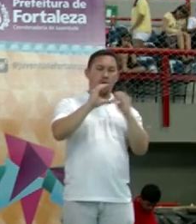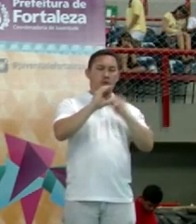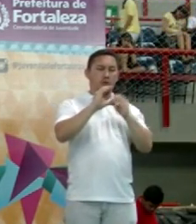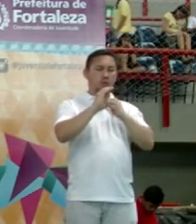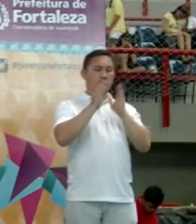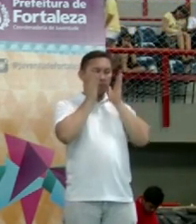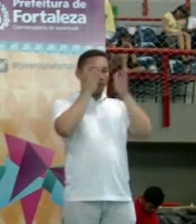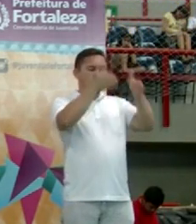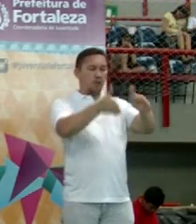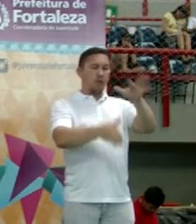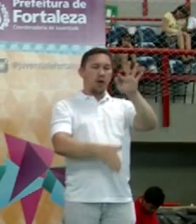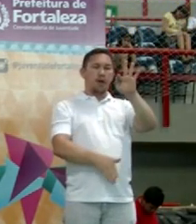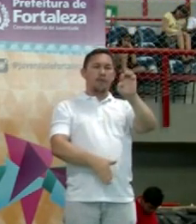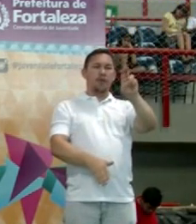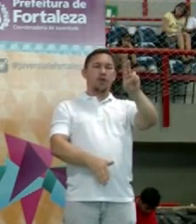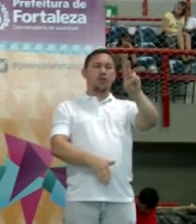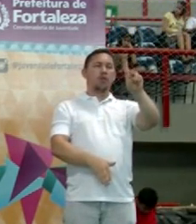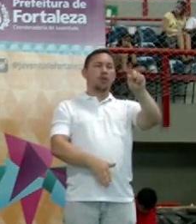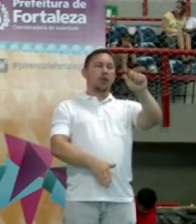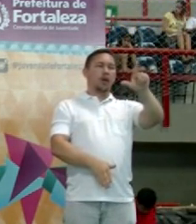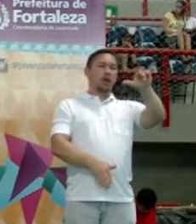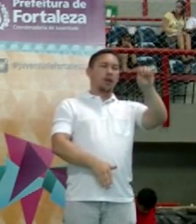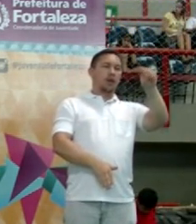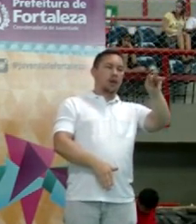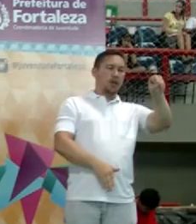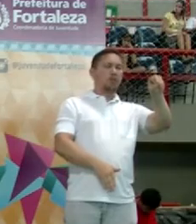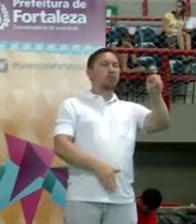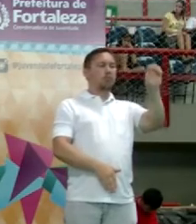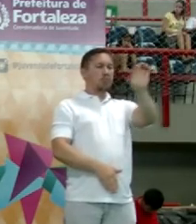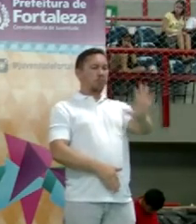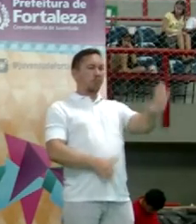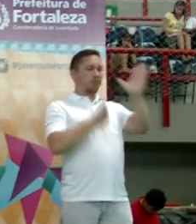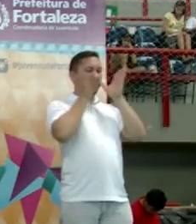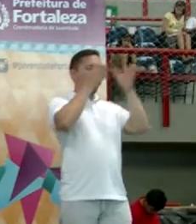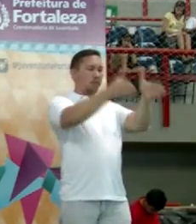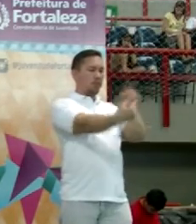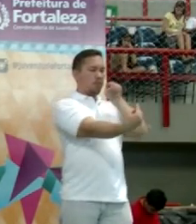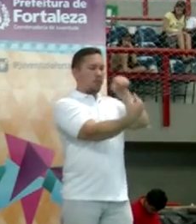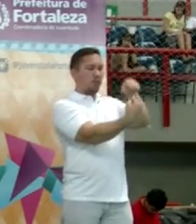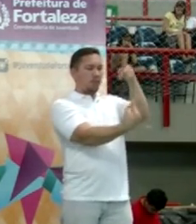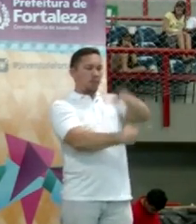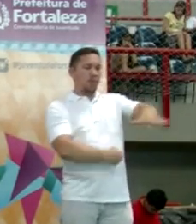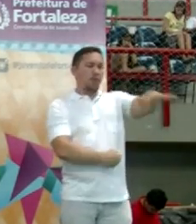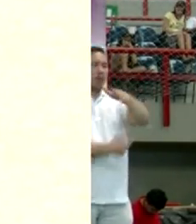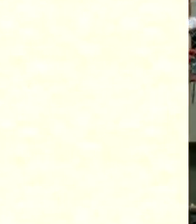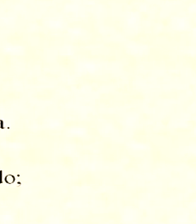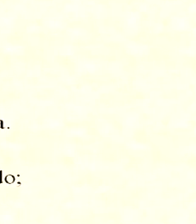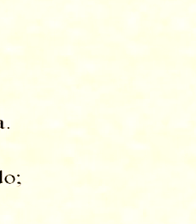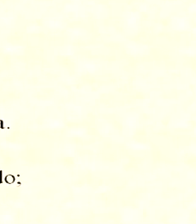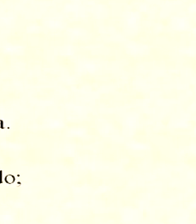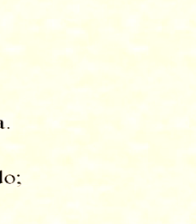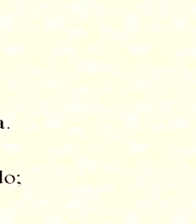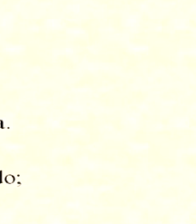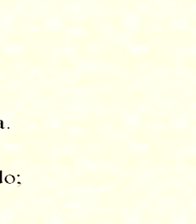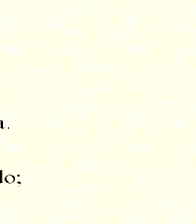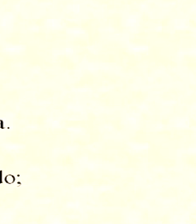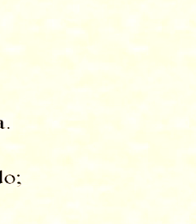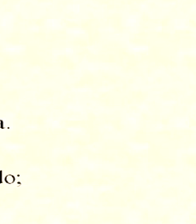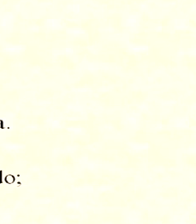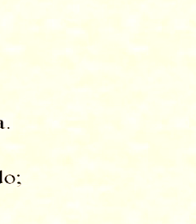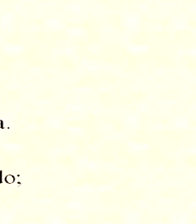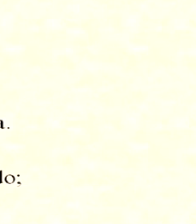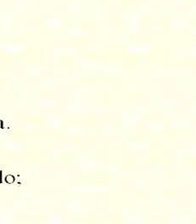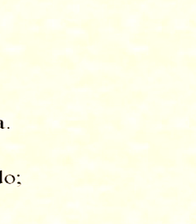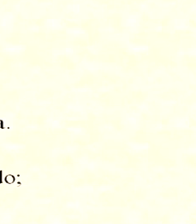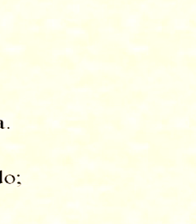referia a feudalismo é o feudalismo europeu. Beleza? Tranquilo? Então vamos lá. Quando o Império